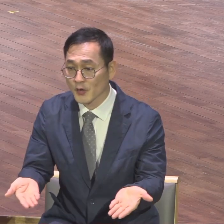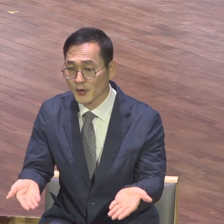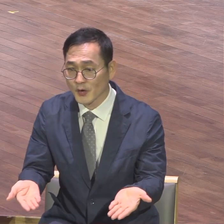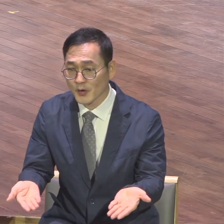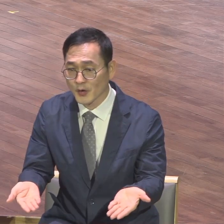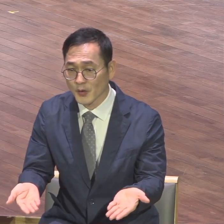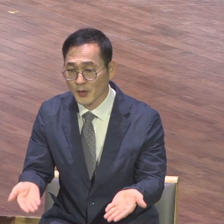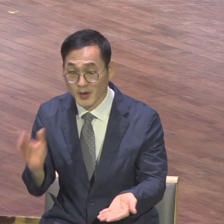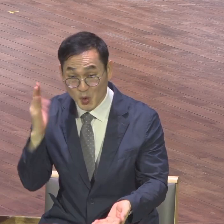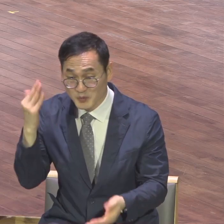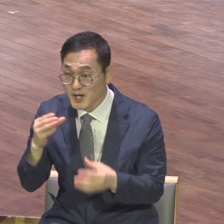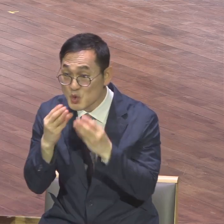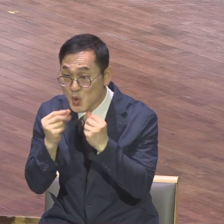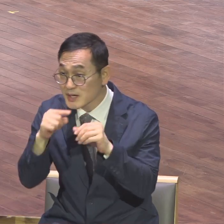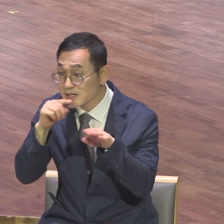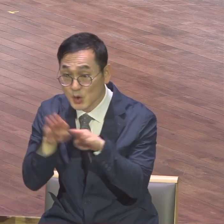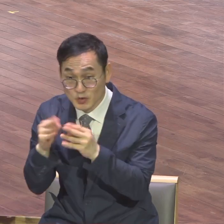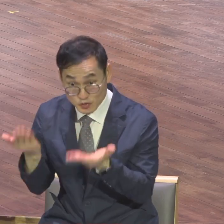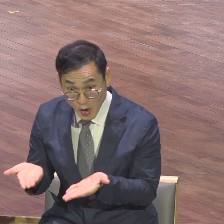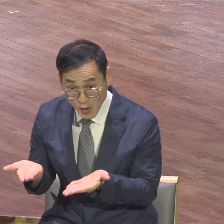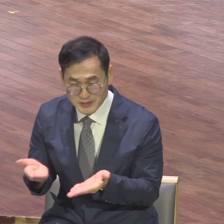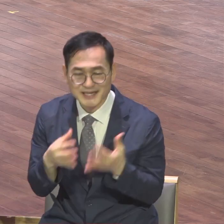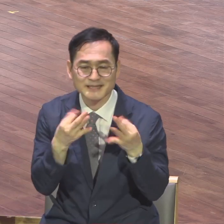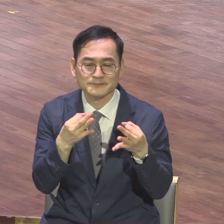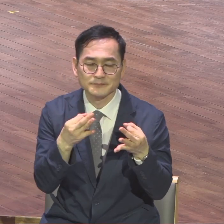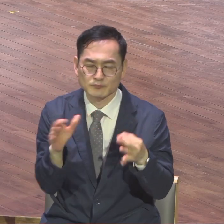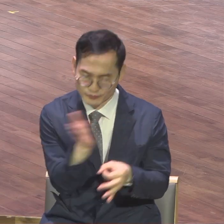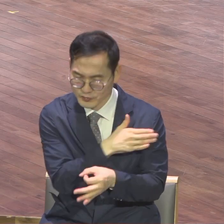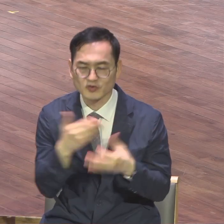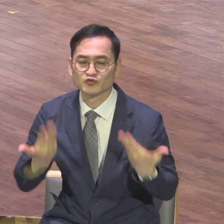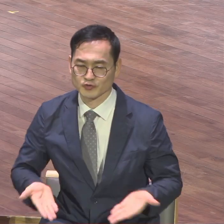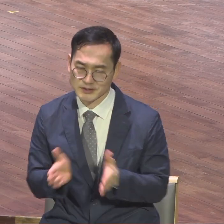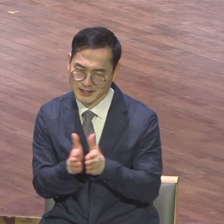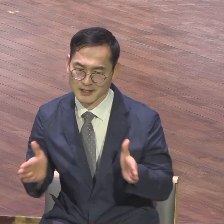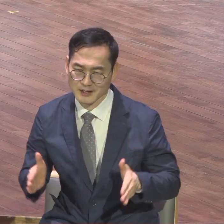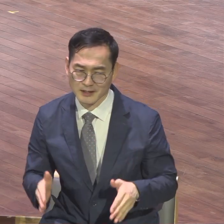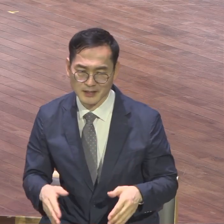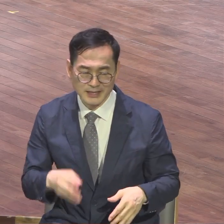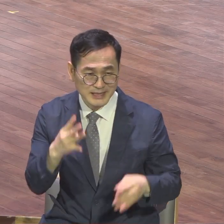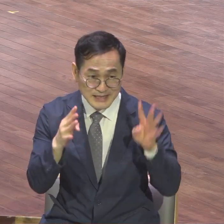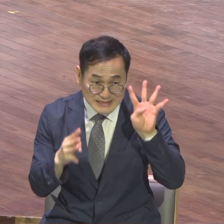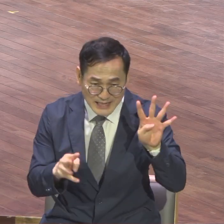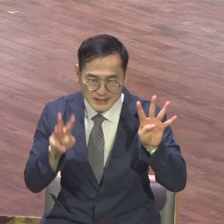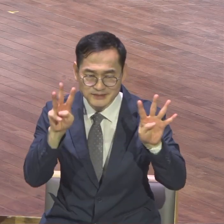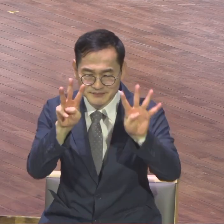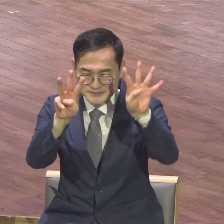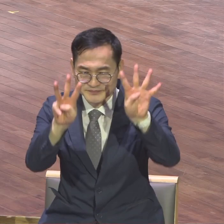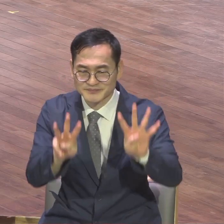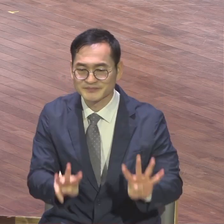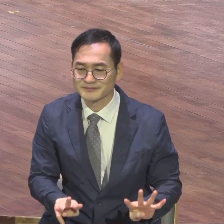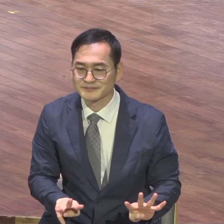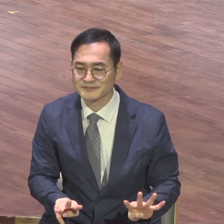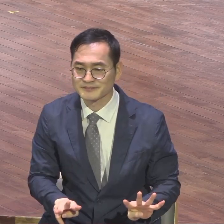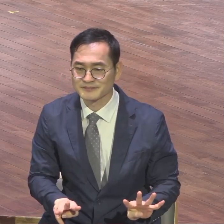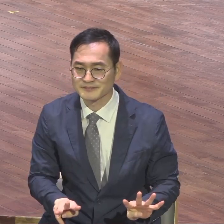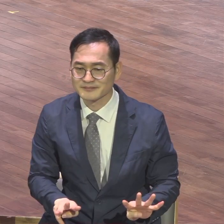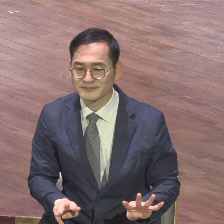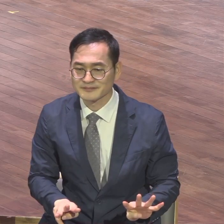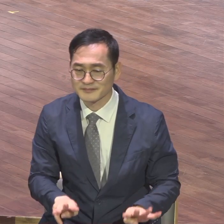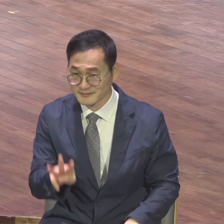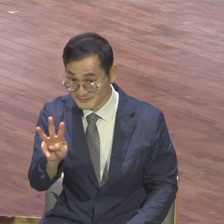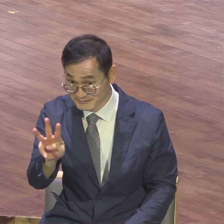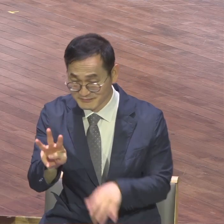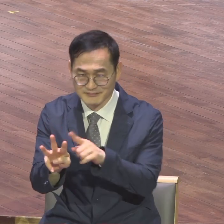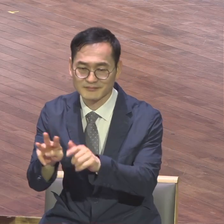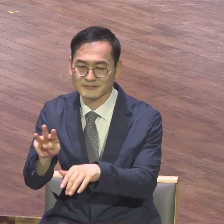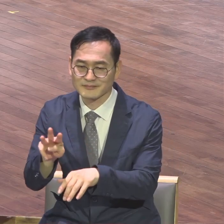여러분 어른들도요, 이제 검토일 시대가 오기 때문에 계속 이 기간 동안에 훈련 받는 체질이 바뀌는,